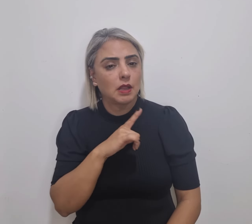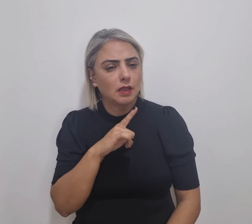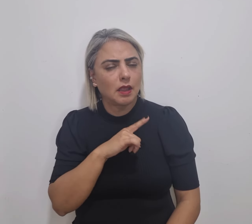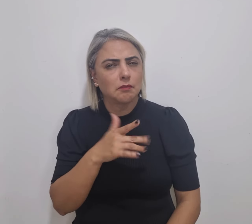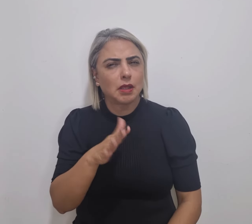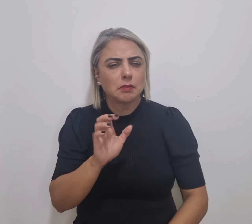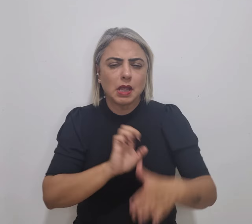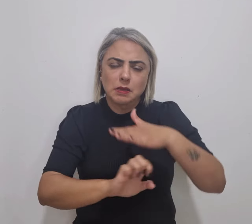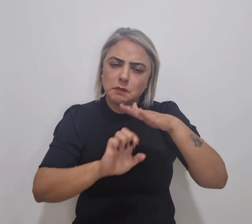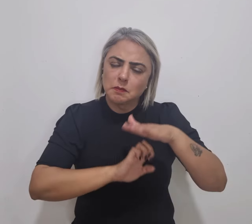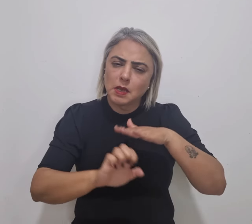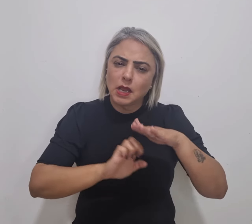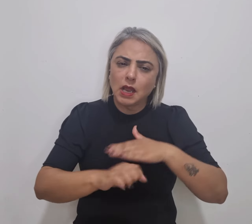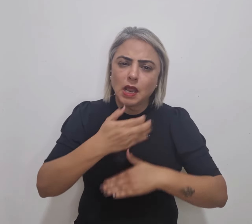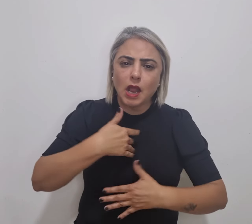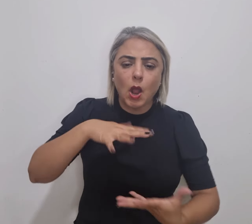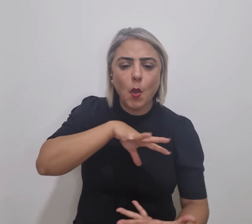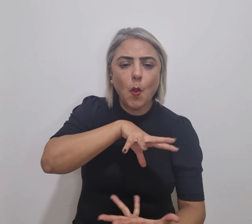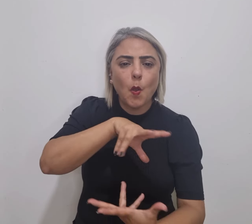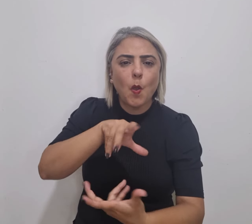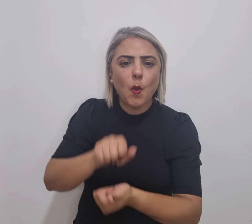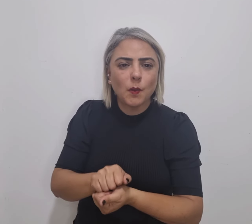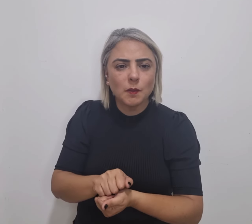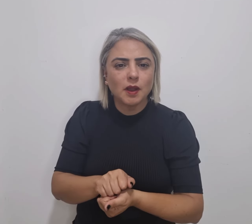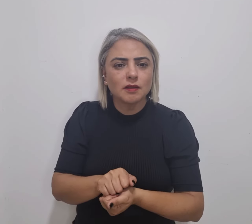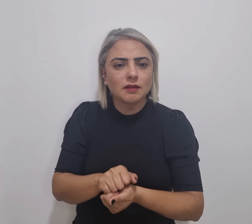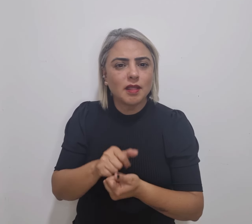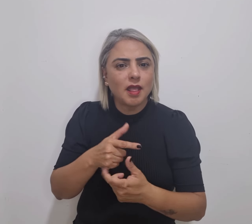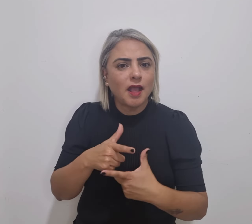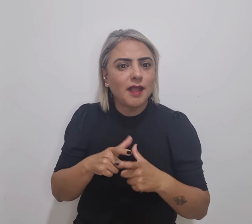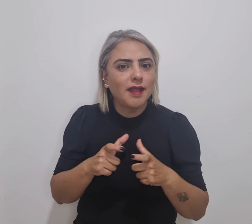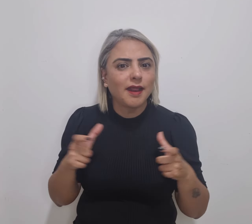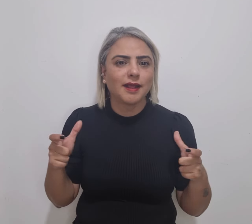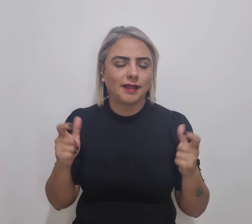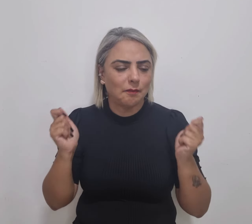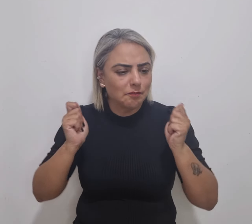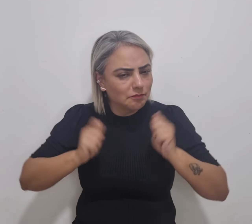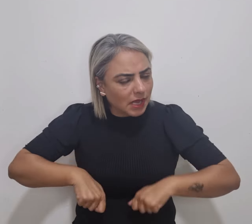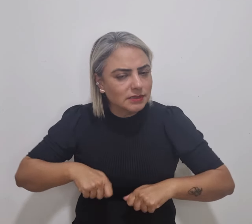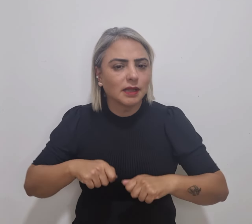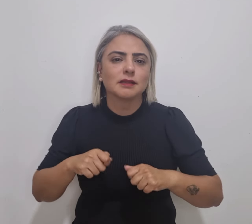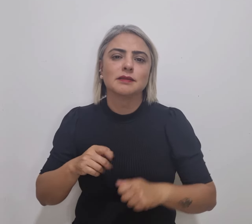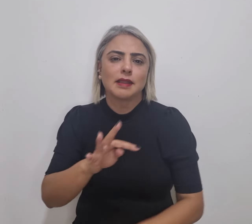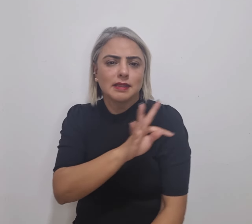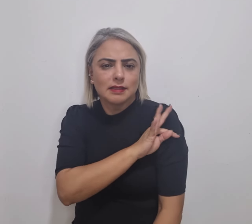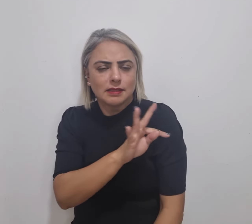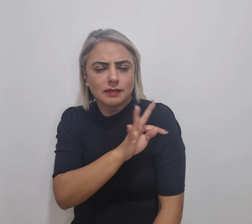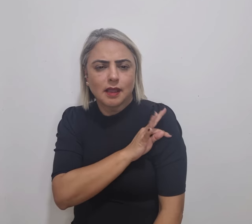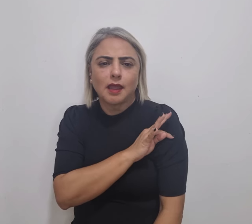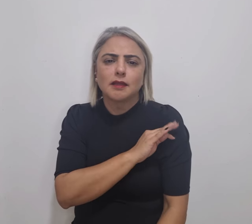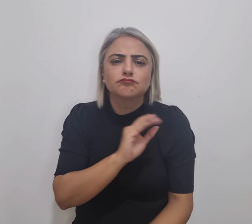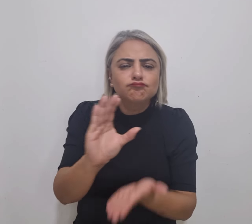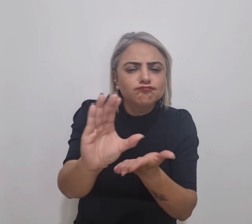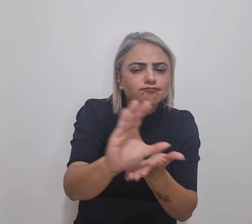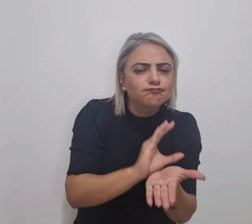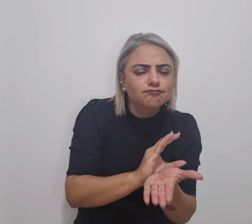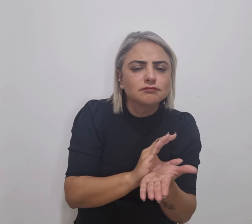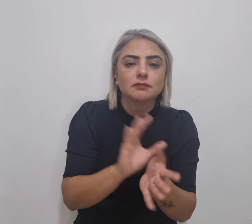empresas estatais globais pelo seu tamanho, capacidade técnica, financeira e